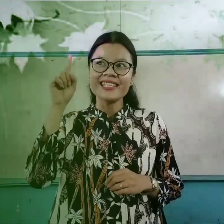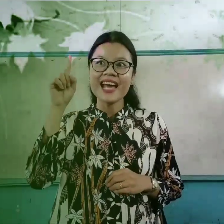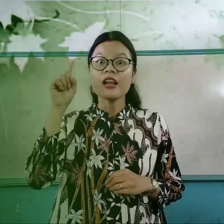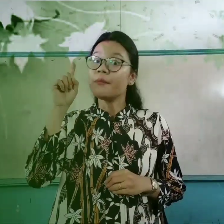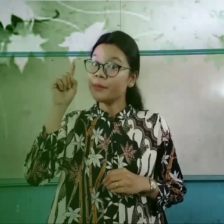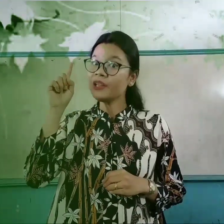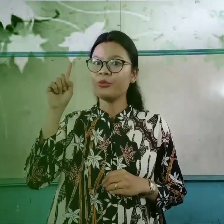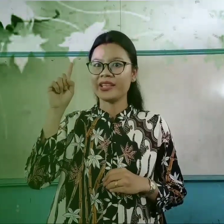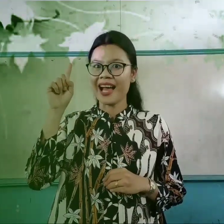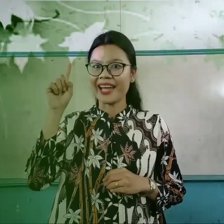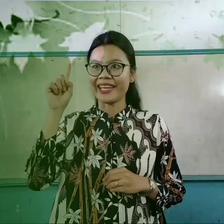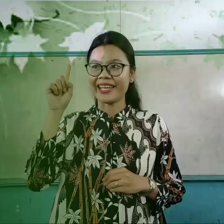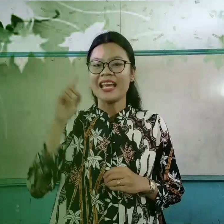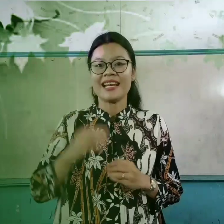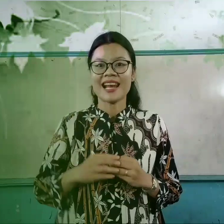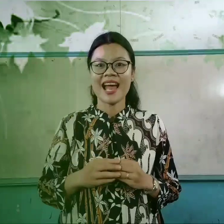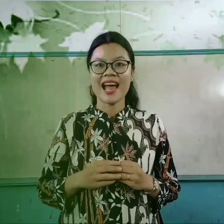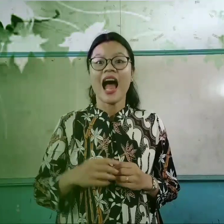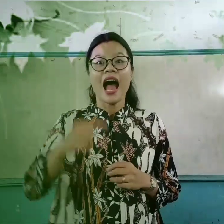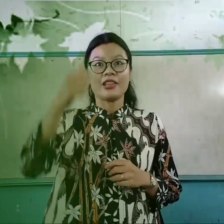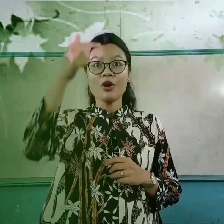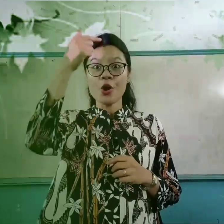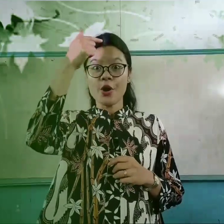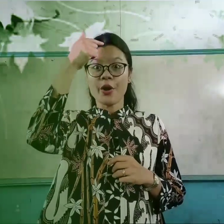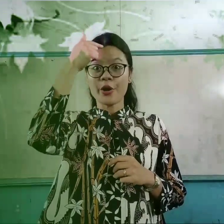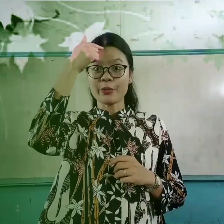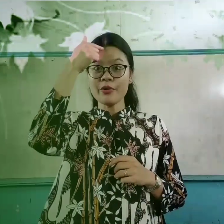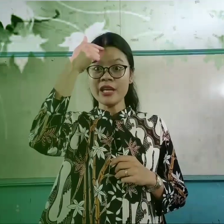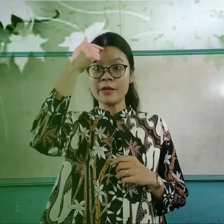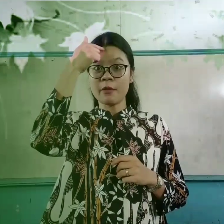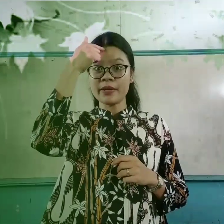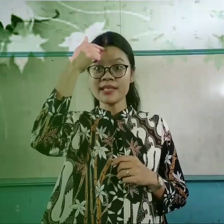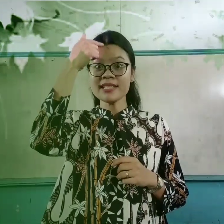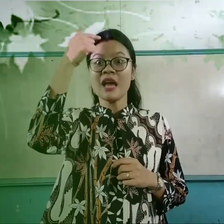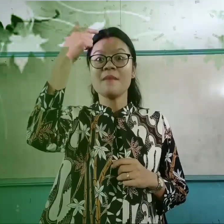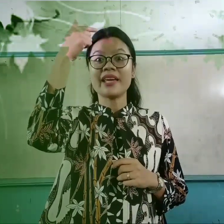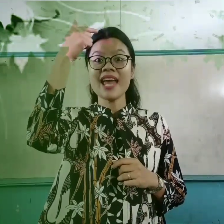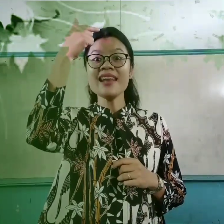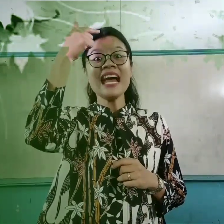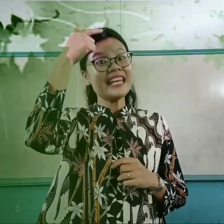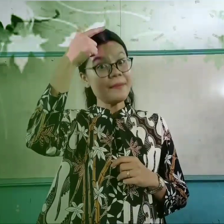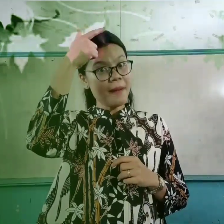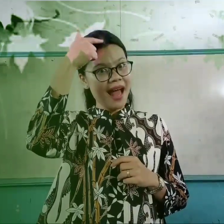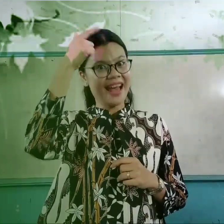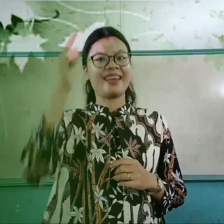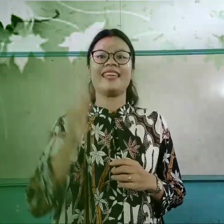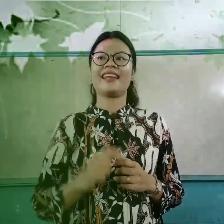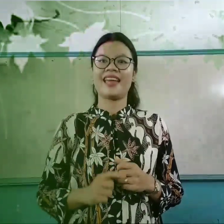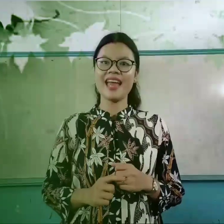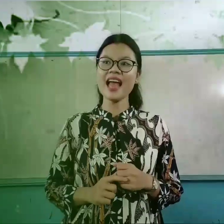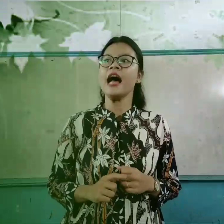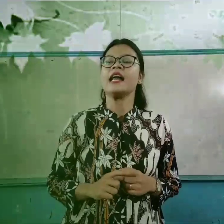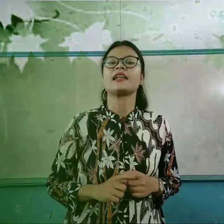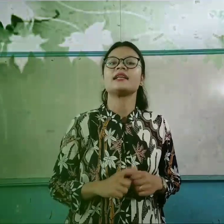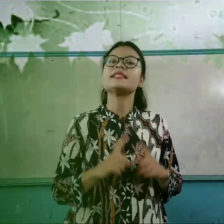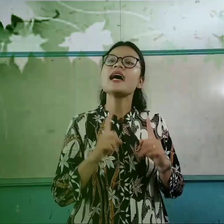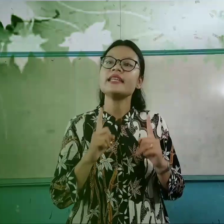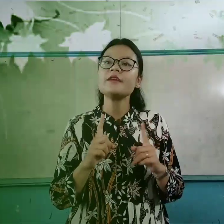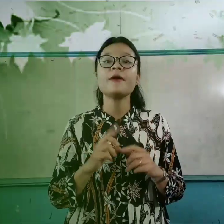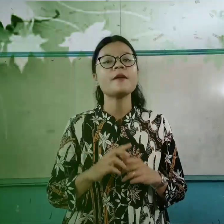kelenjar pituitari. Nah, atau hormon hipofisis bagian depan, ya nak ya. Nah, jadi pada